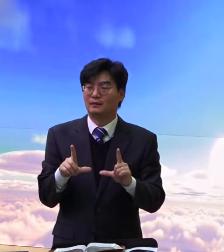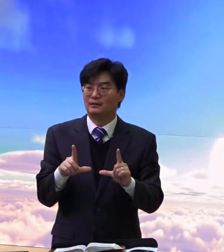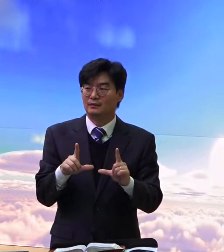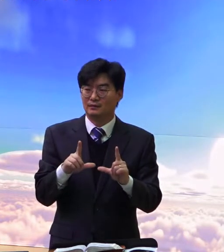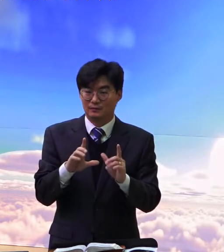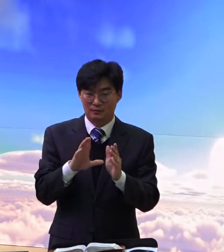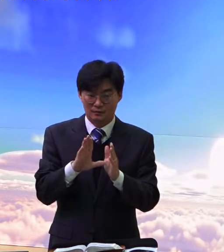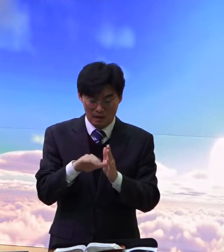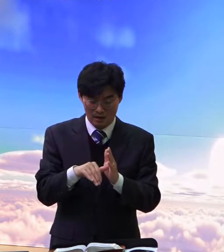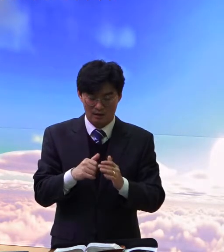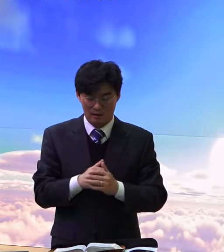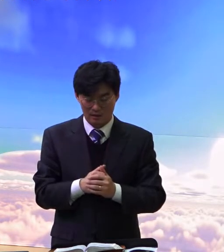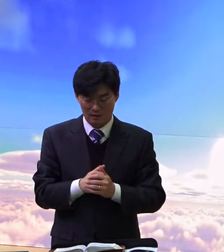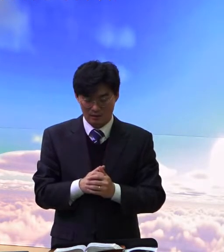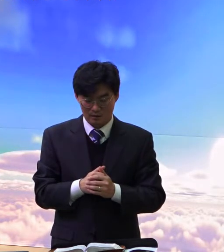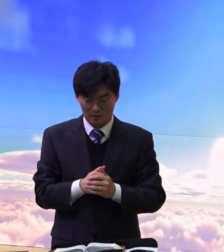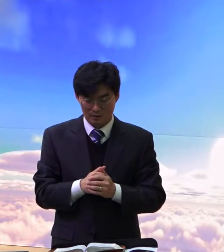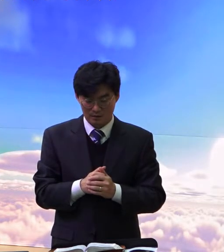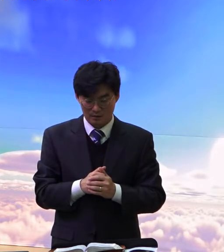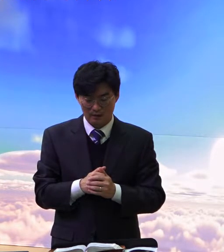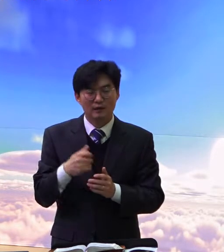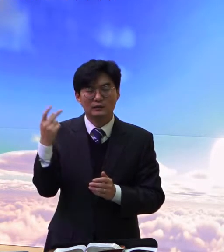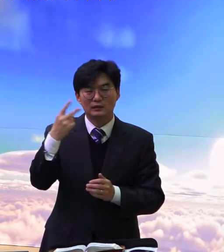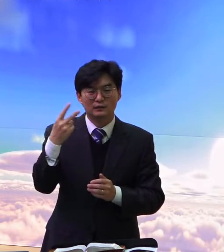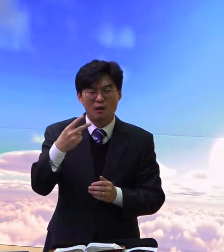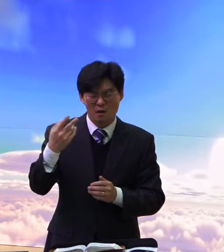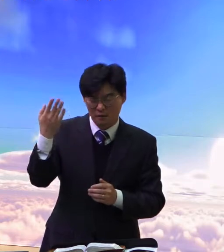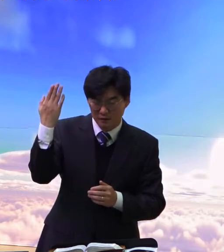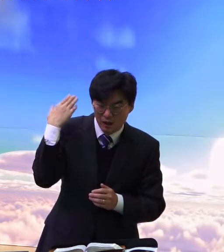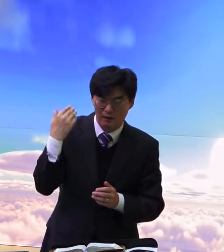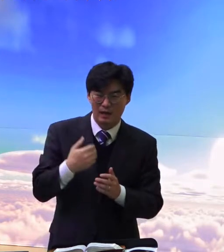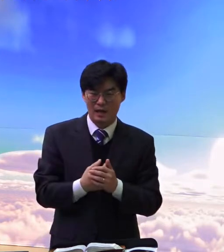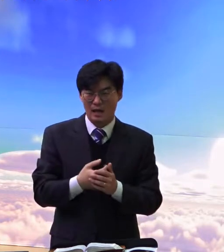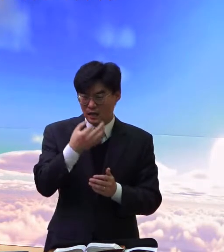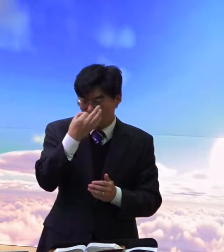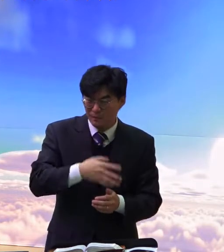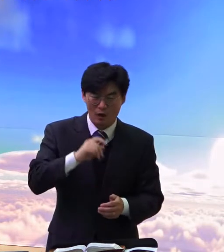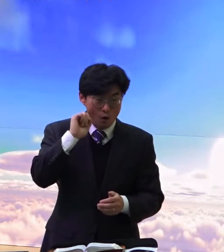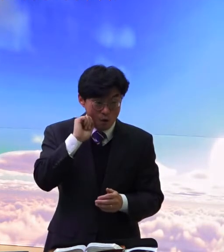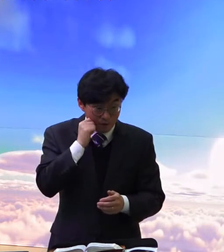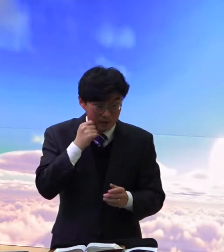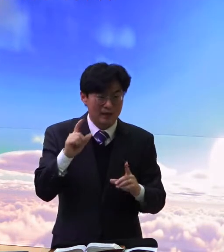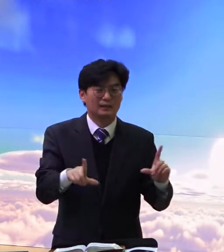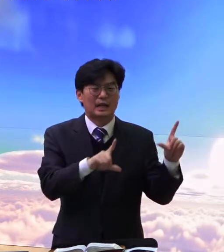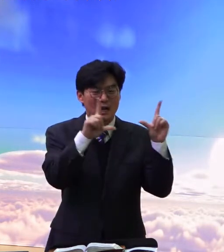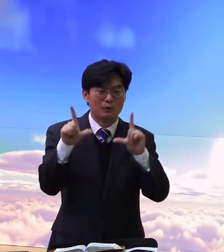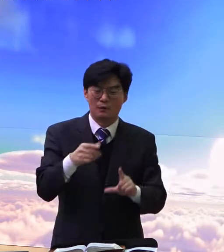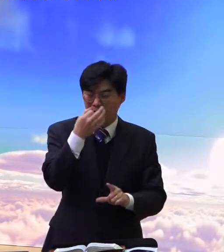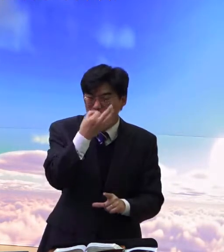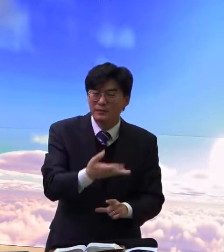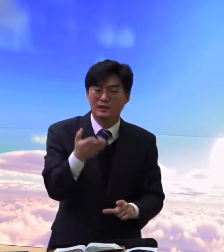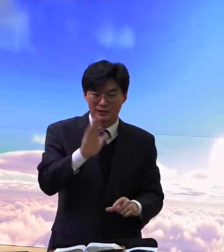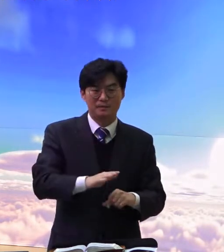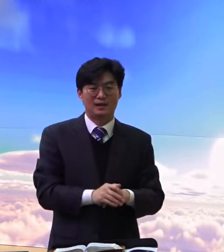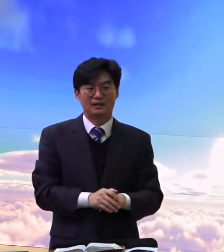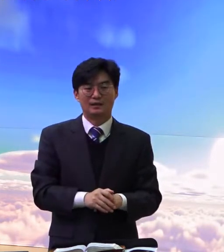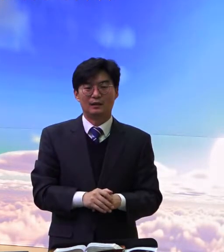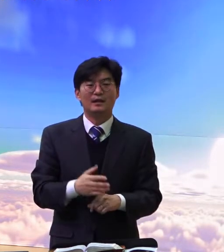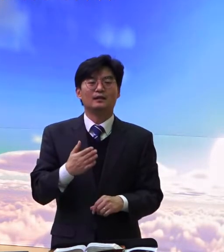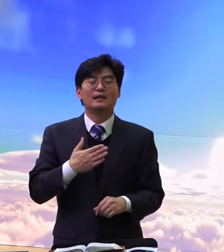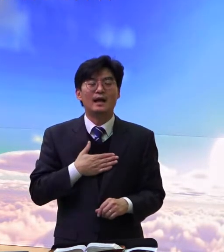속에 냄새나고 힘들고 좁은 어두운 그곳에 살지만 여기에도 예수님이 오셨다. 이 낮은 곳에 예수님이 우리와